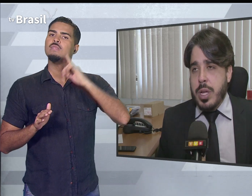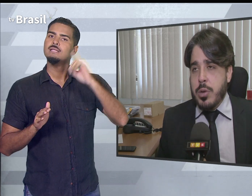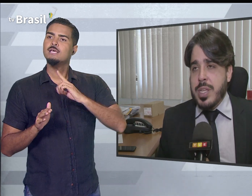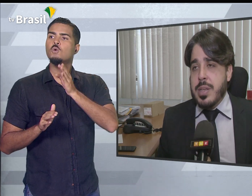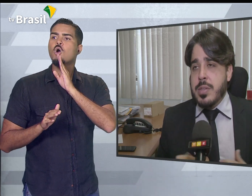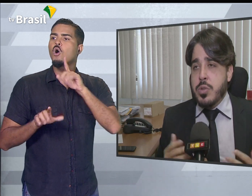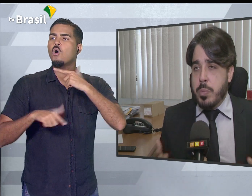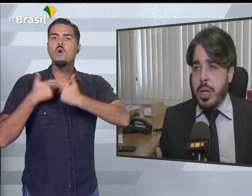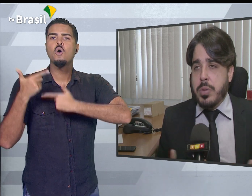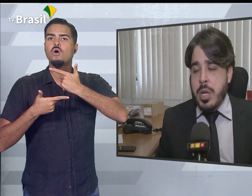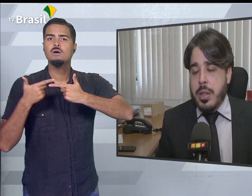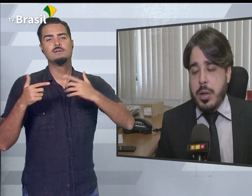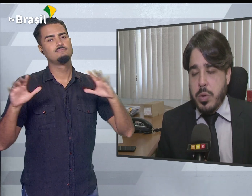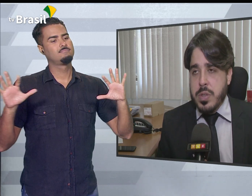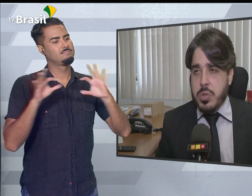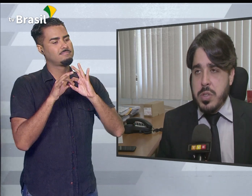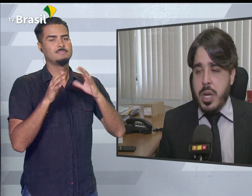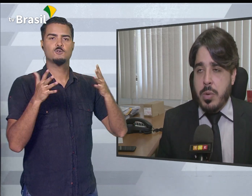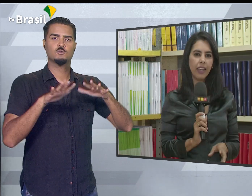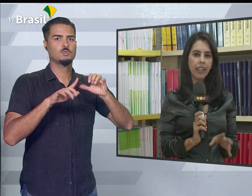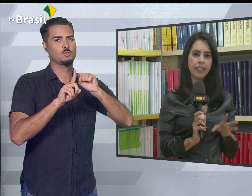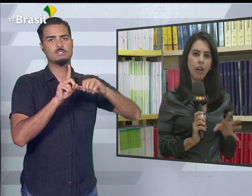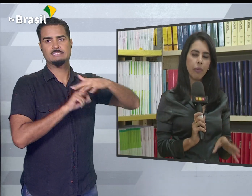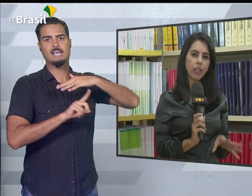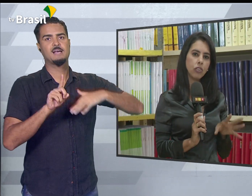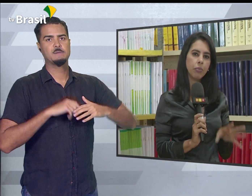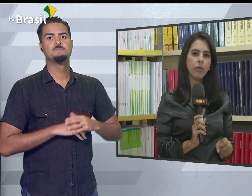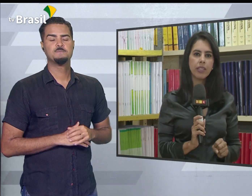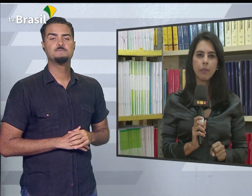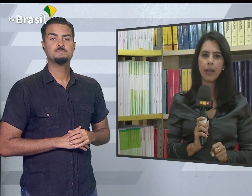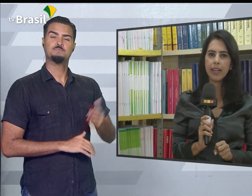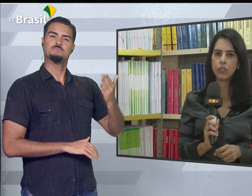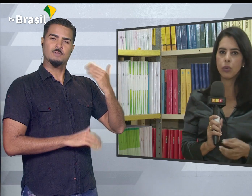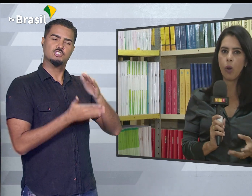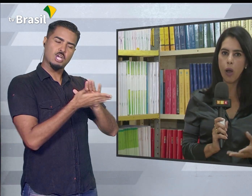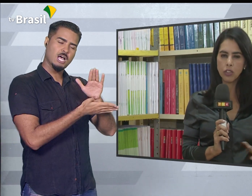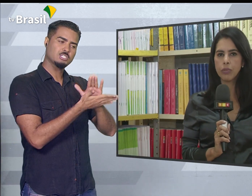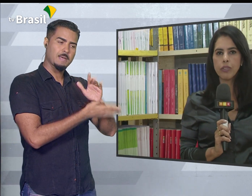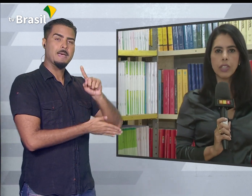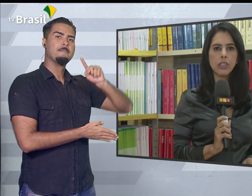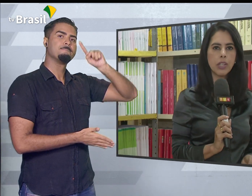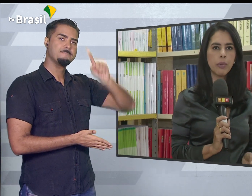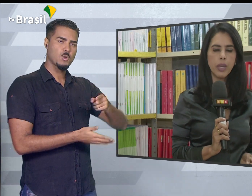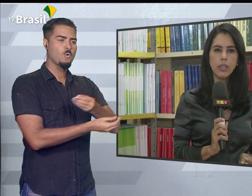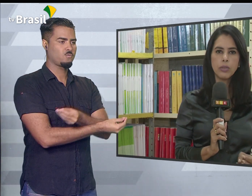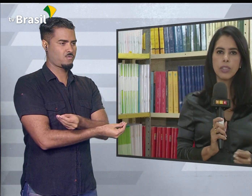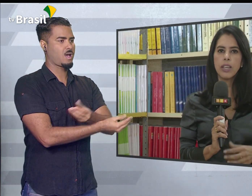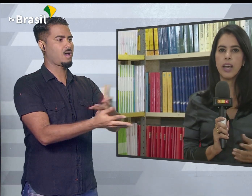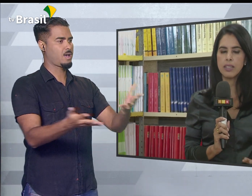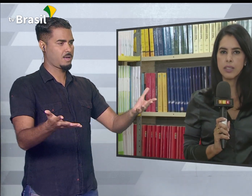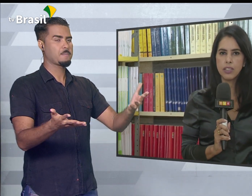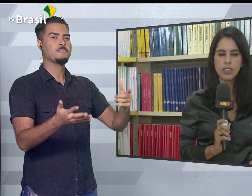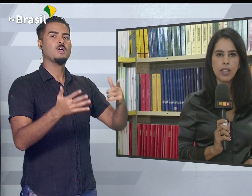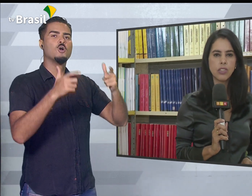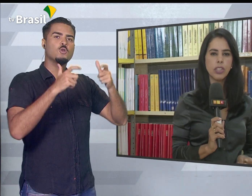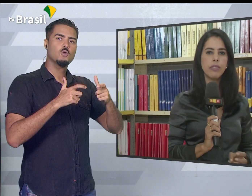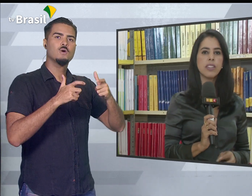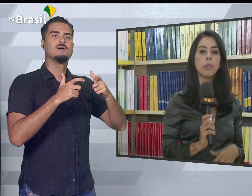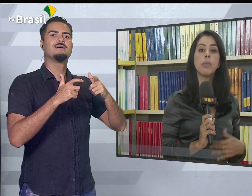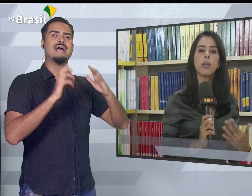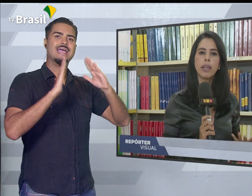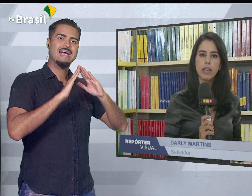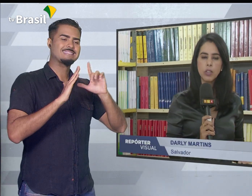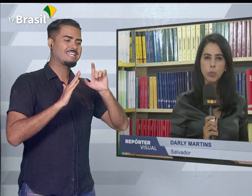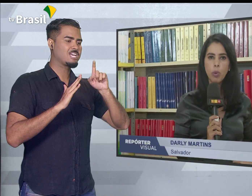nisso daí um exercício pleno da inclusão social. Inicialmente, 1.000 exemplares do código vão ser distribuídos em casas